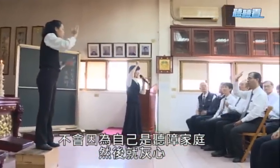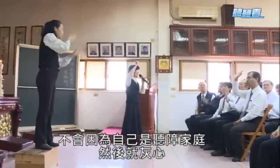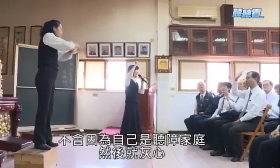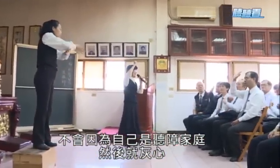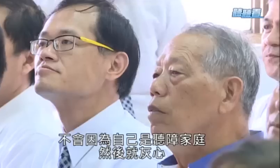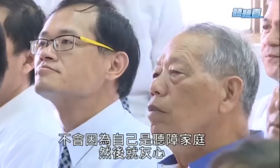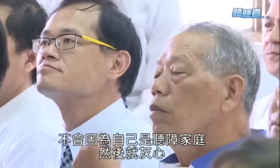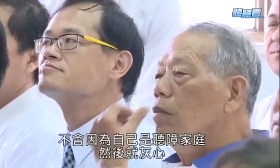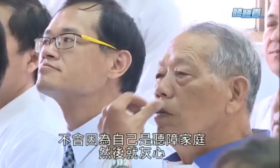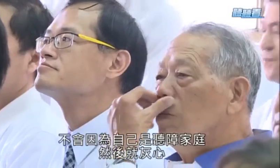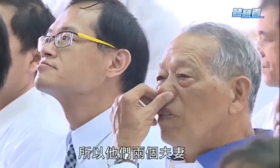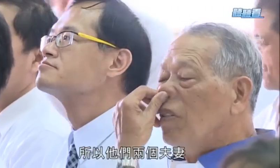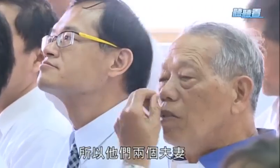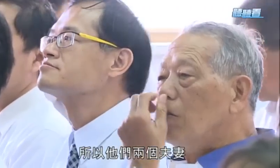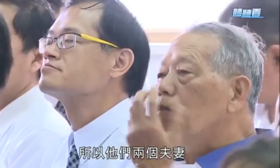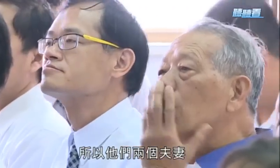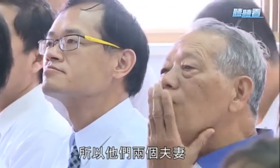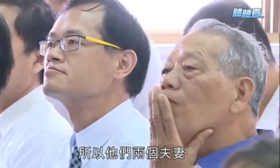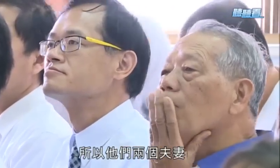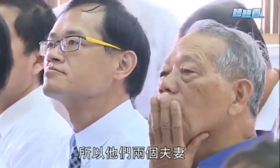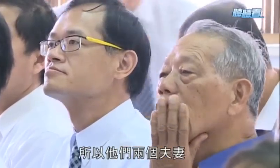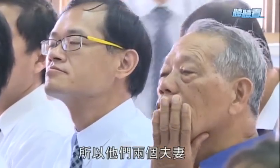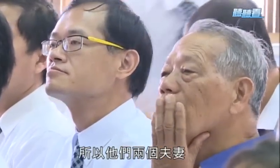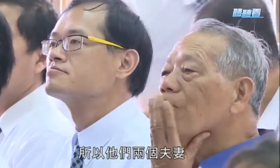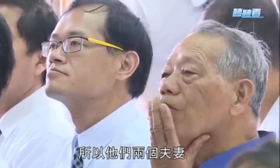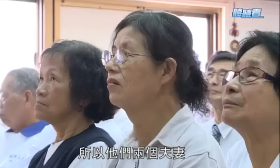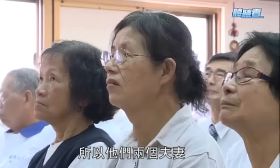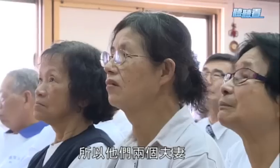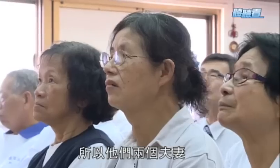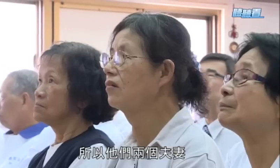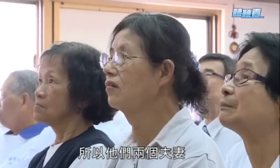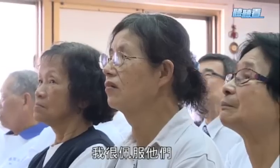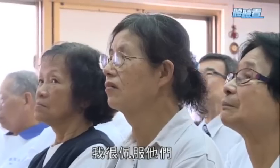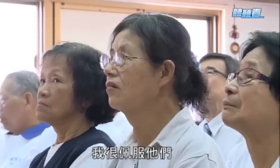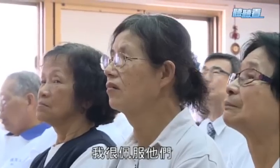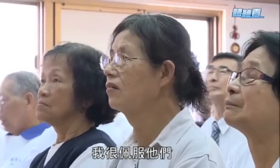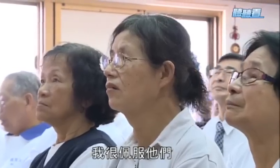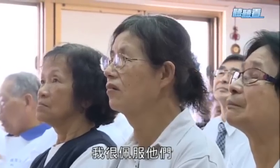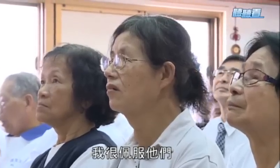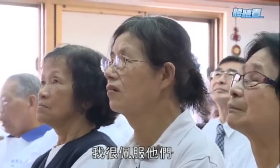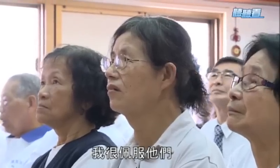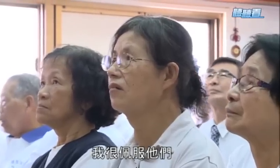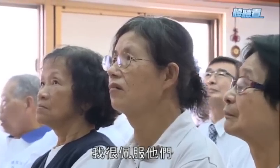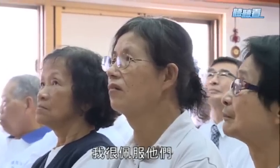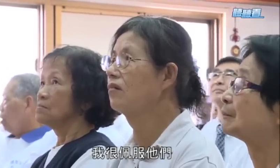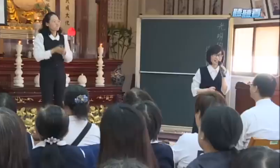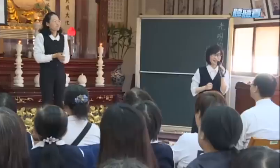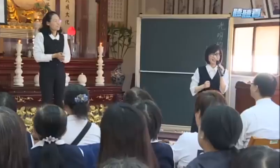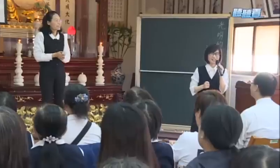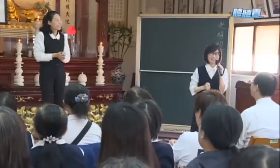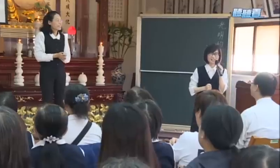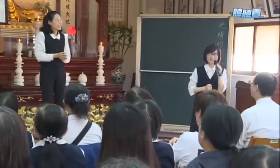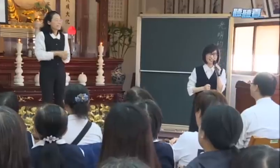心呀。所以他们两个夫妻，我很佩服他们。